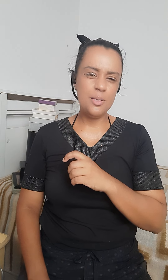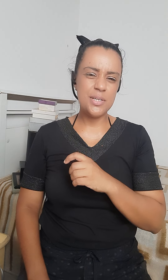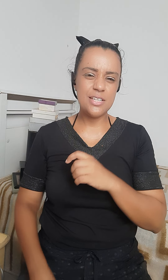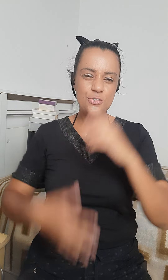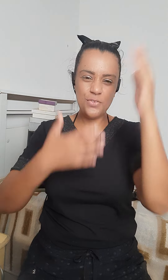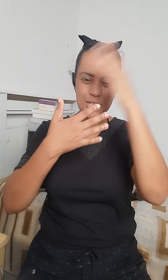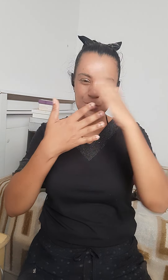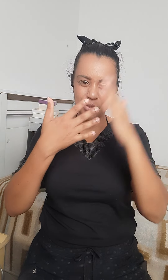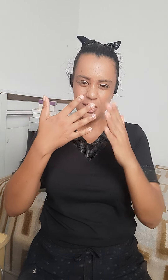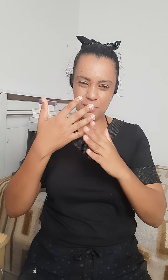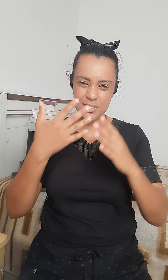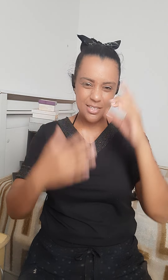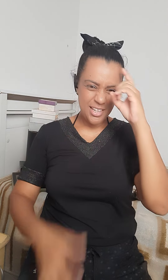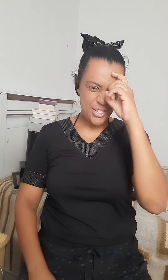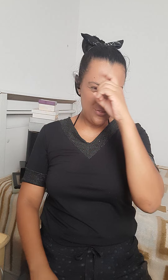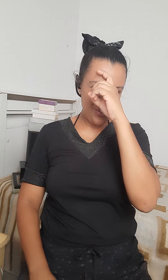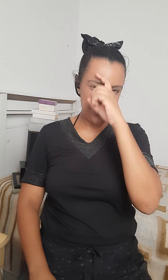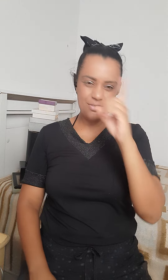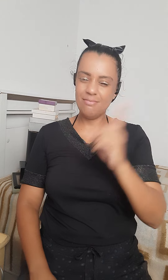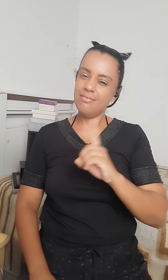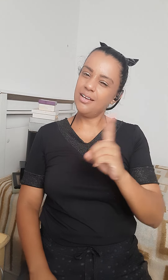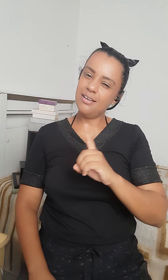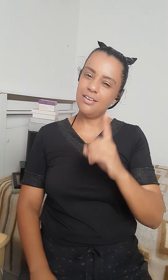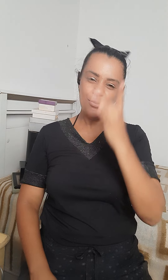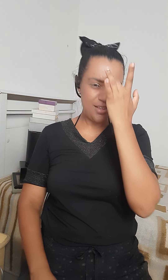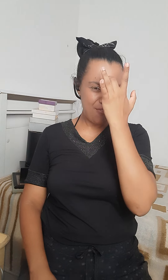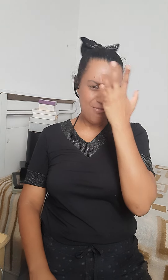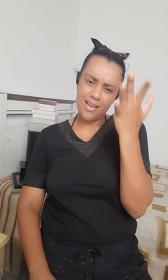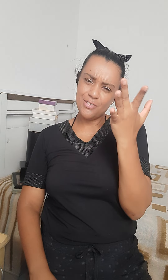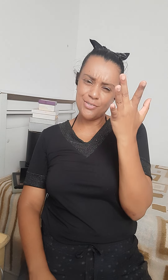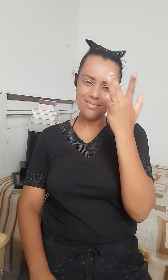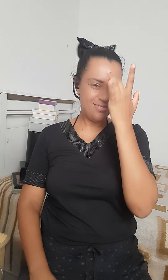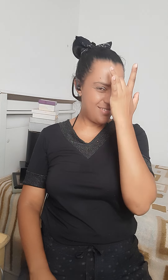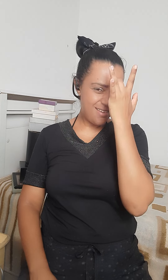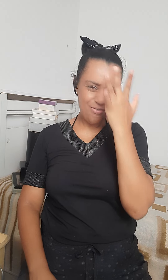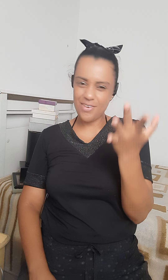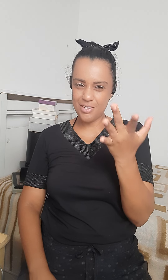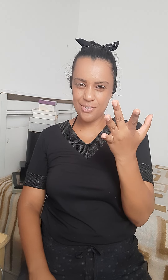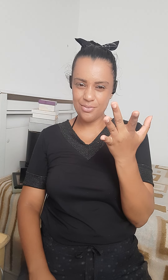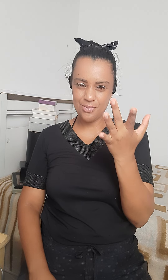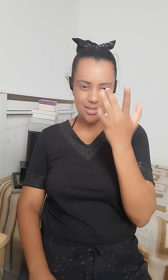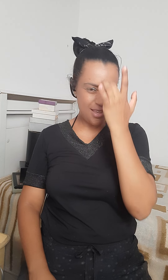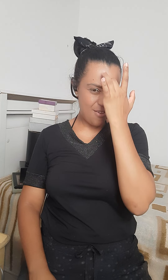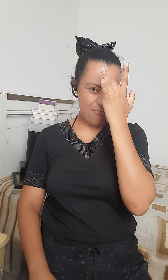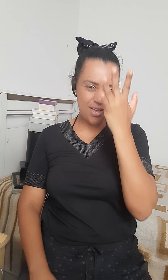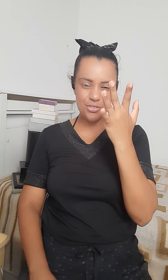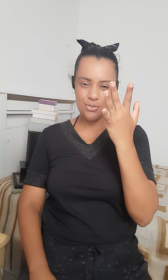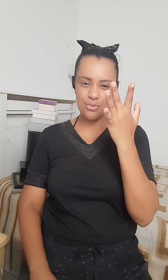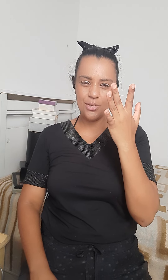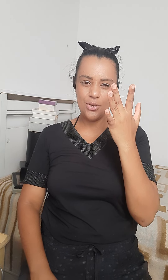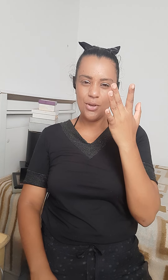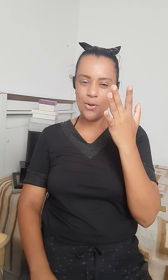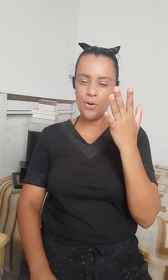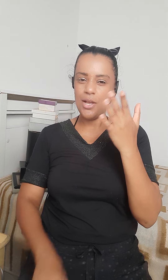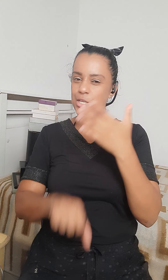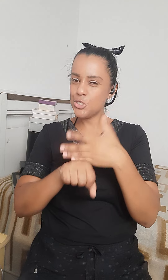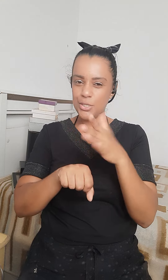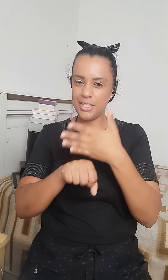Libras é difícil? Libras é difícil? Não, é fácil. É fácil. É fácil. Ó, é só